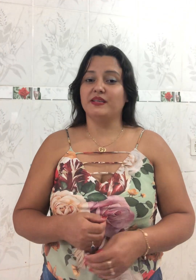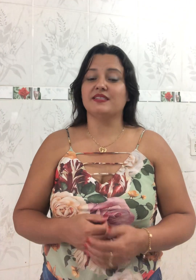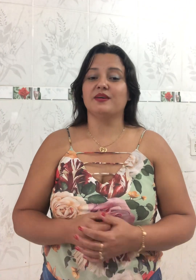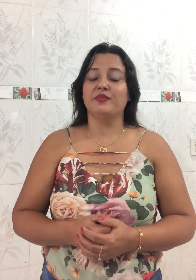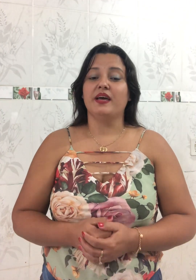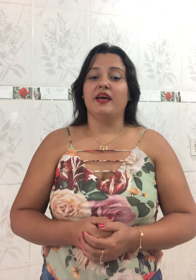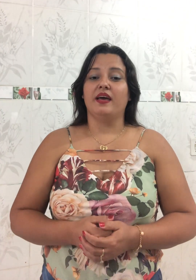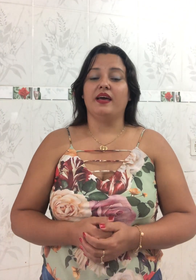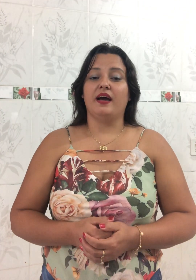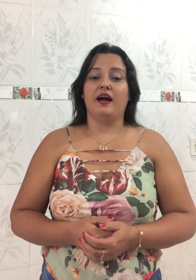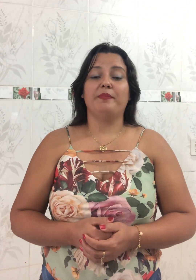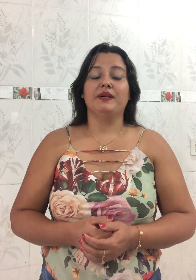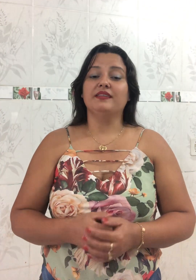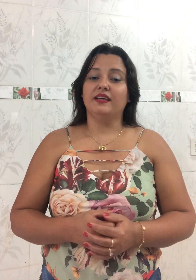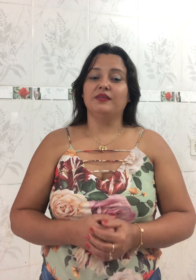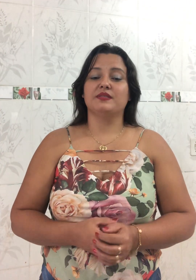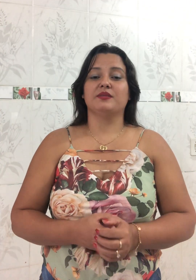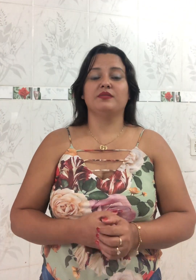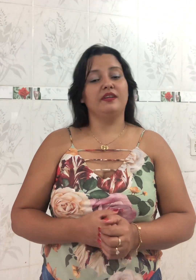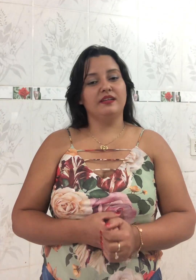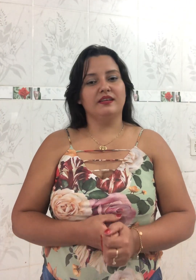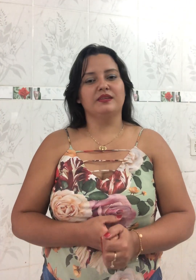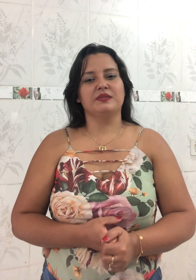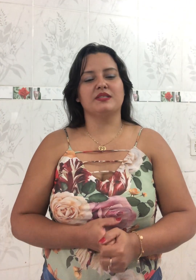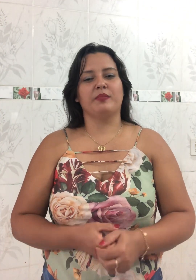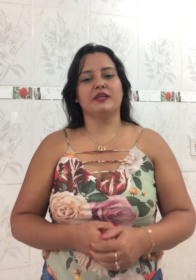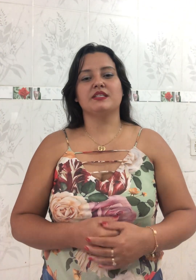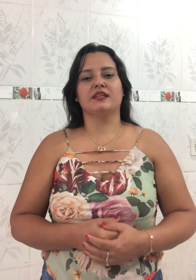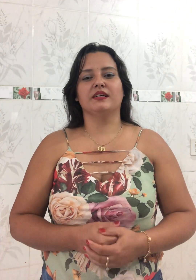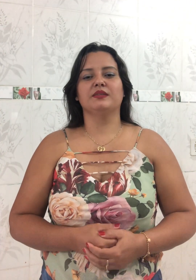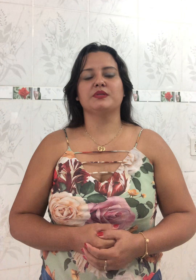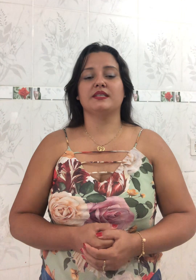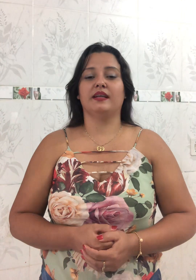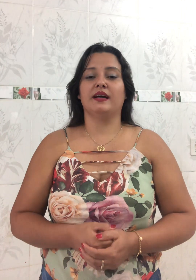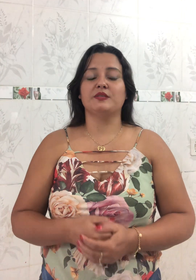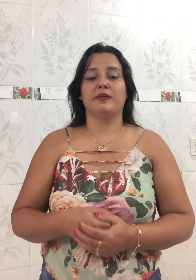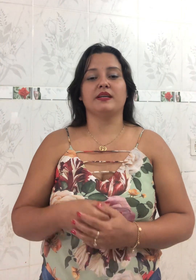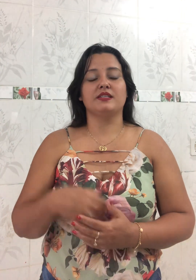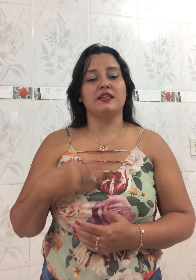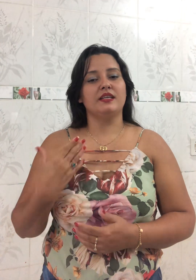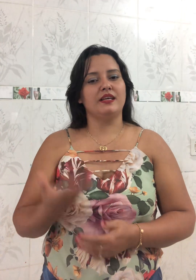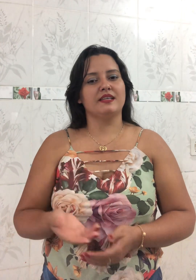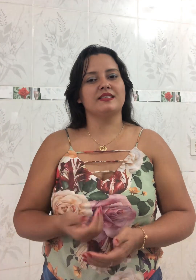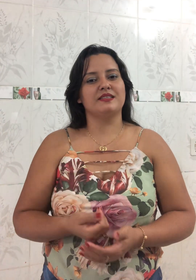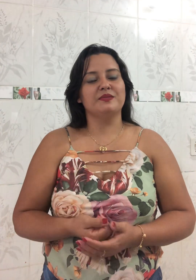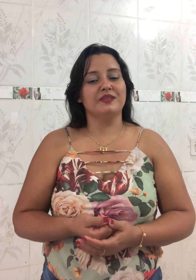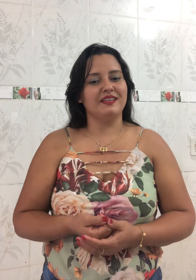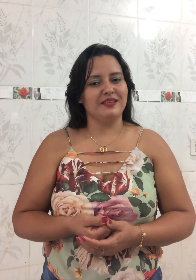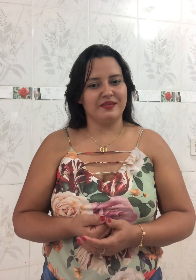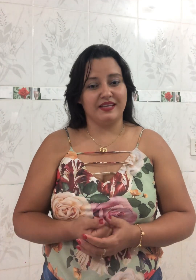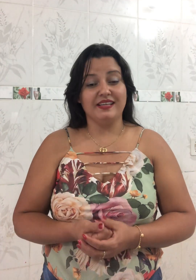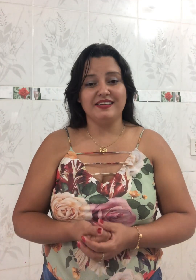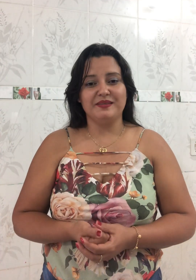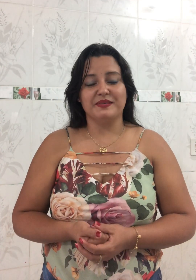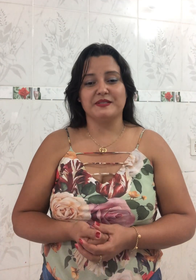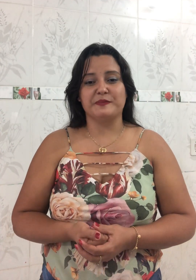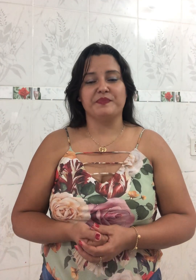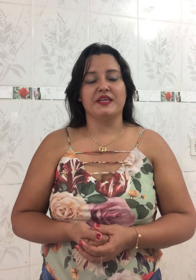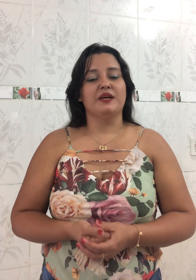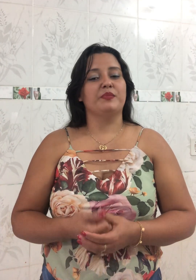estão aprendendo, estão treinando, estão praticando os sinais para adquirir essa segunda língua, que é Libras.